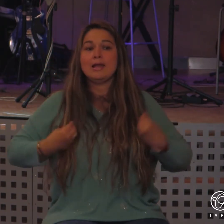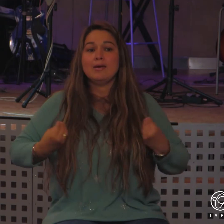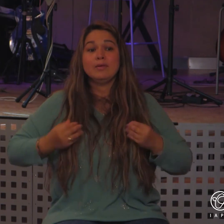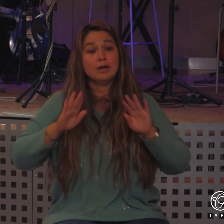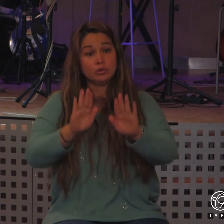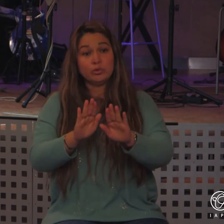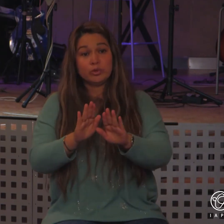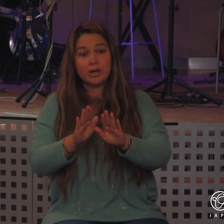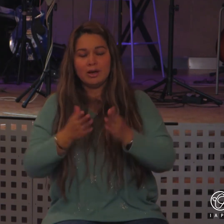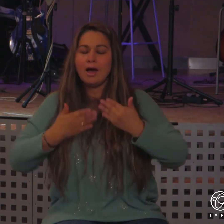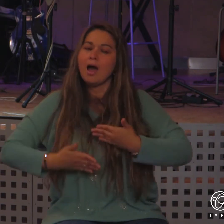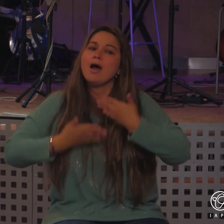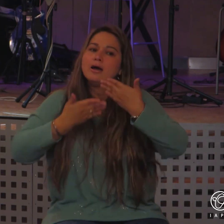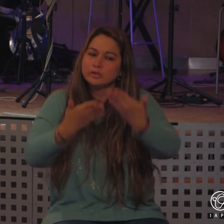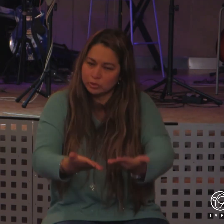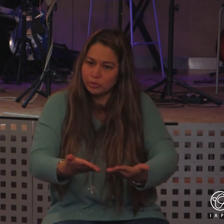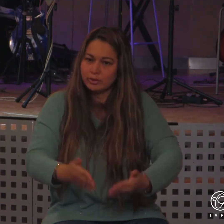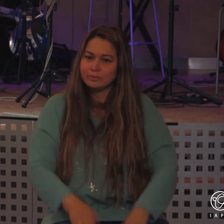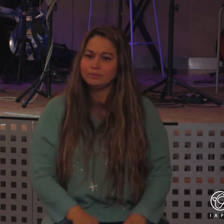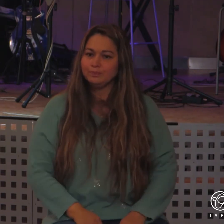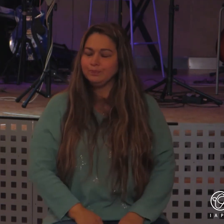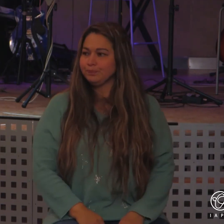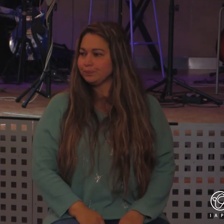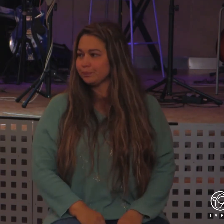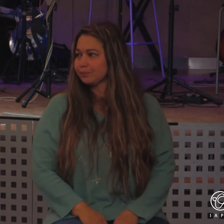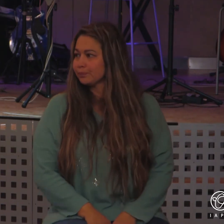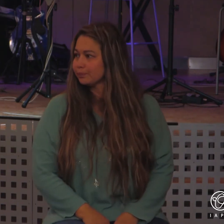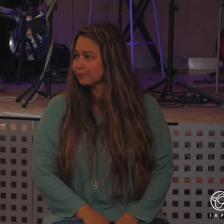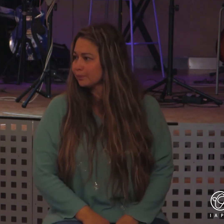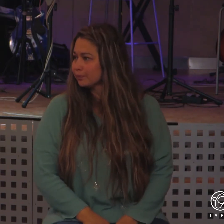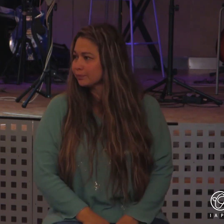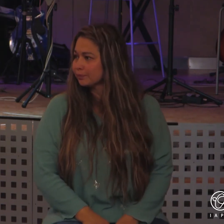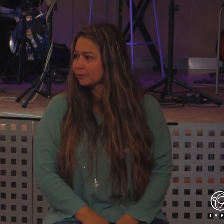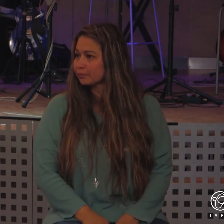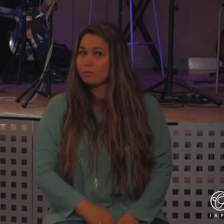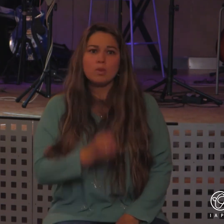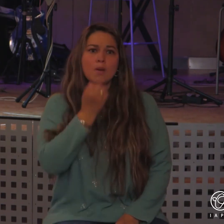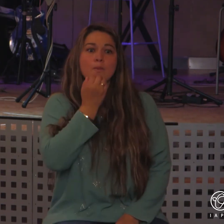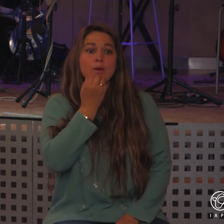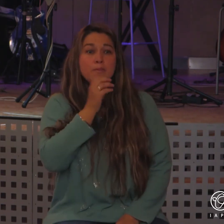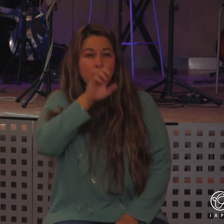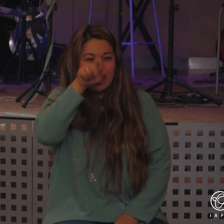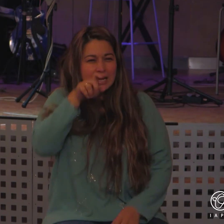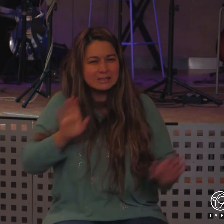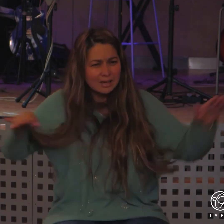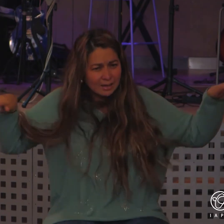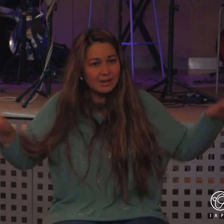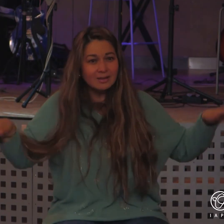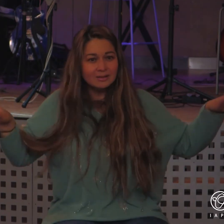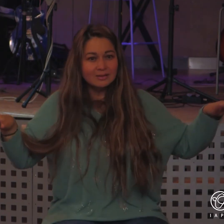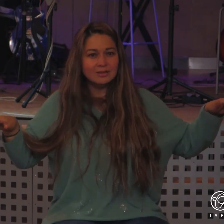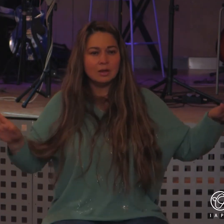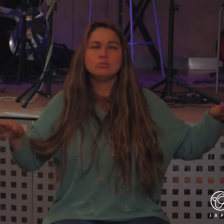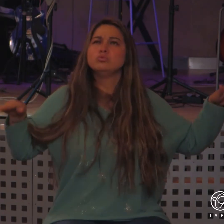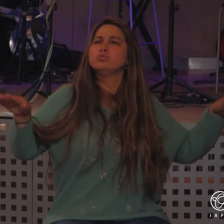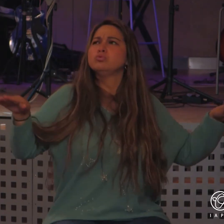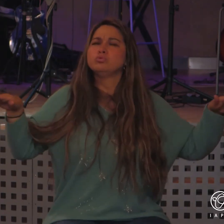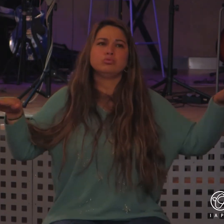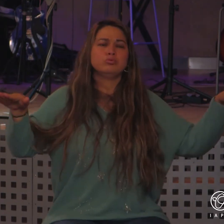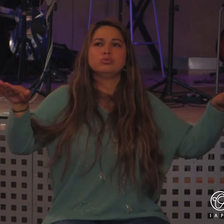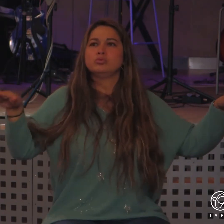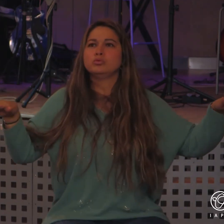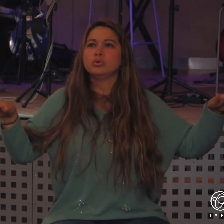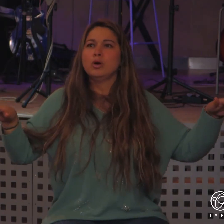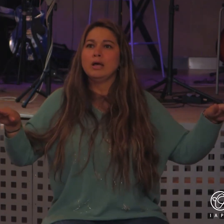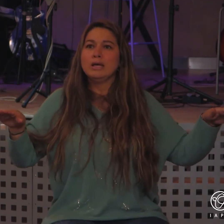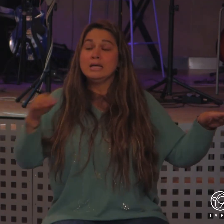comportamiento. Fuera de su lugar, las águilas cuando las ataca un halcón, porque salen a veces a cazar fuera de su área si no hay mucha comida o